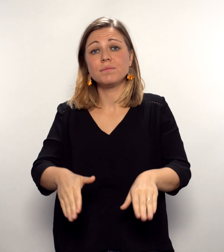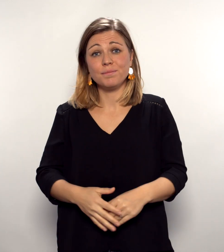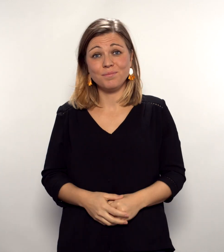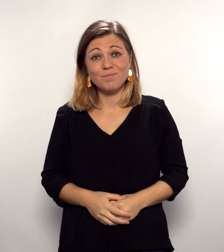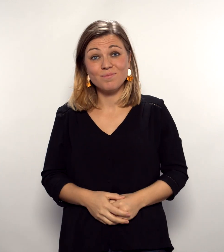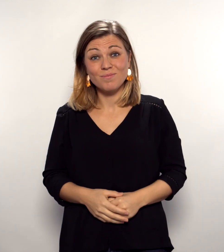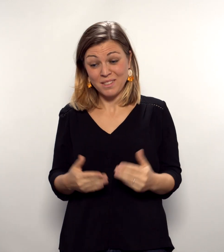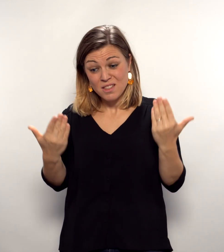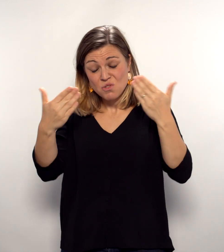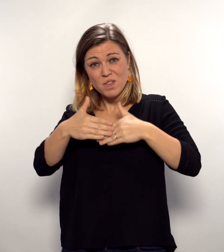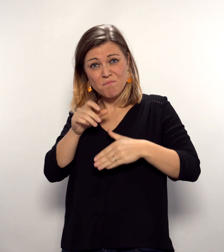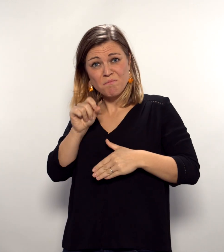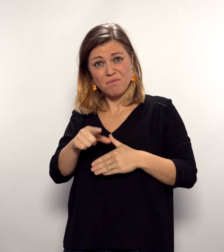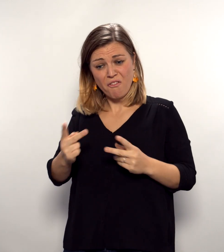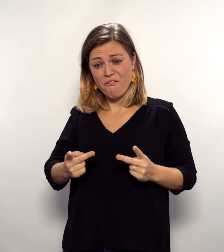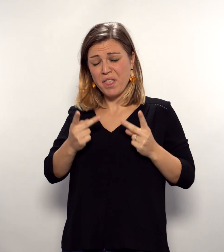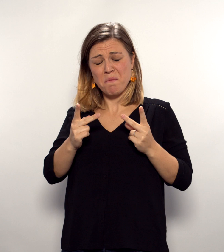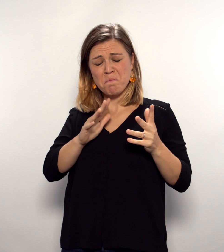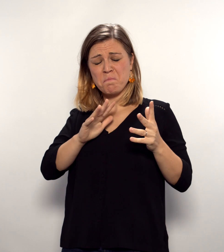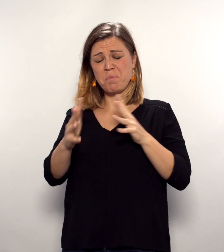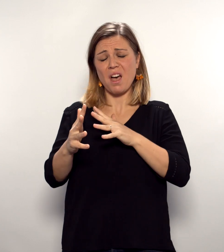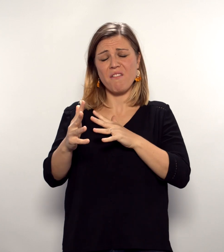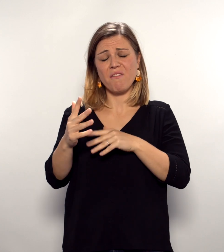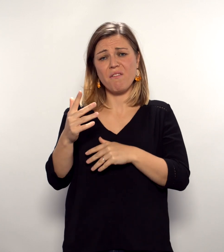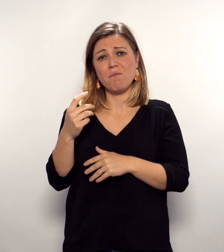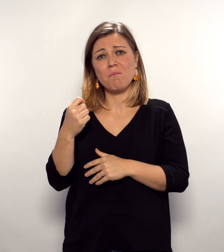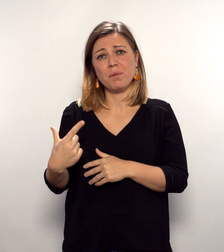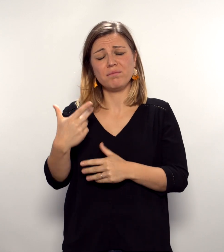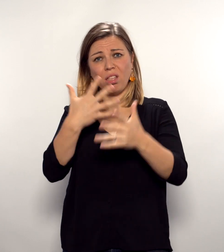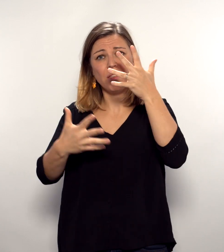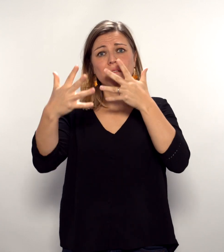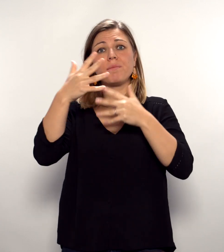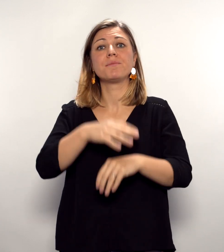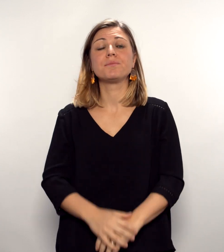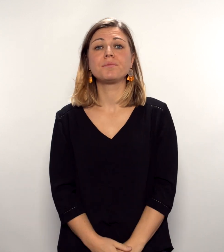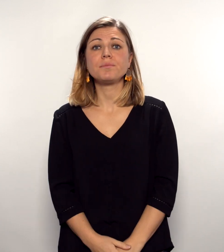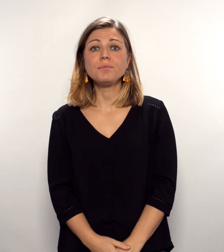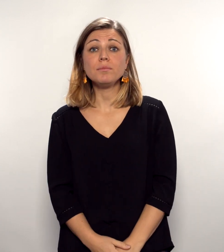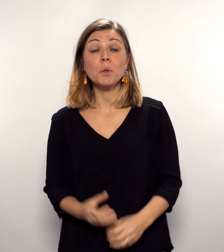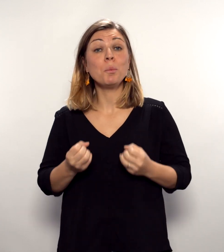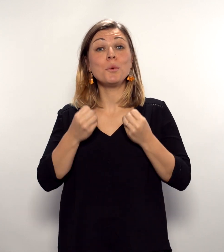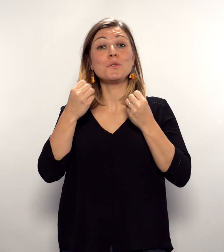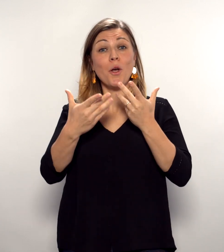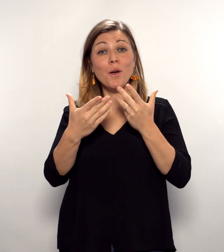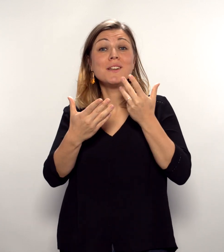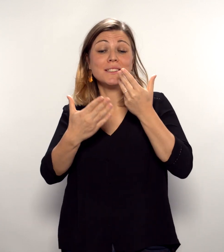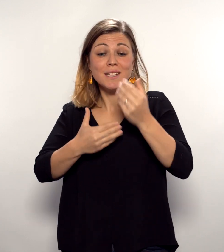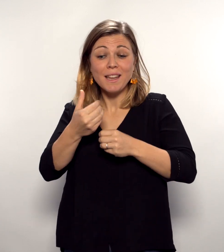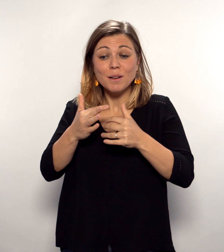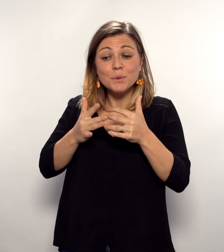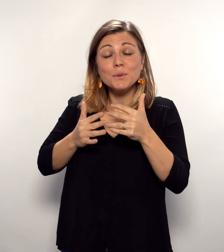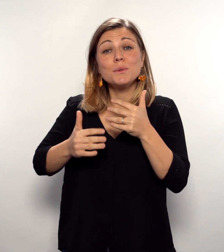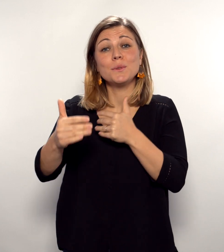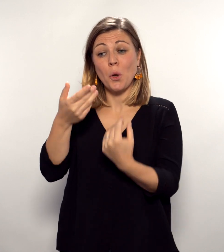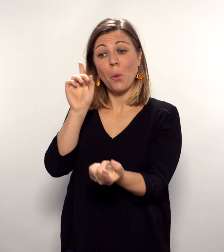Cette nuit-là, ma vie venait de basculer en un instant. Quelques années plus tard, j'ai rencontré